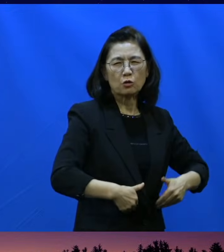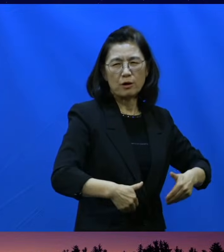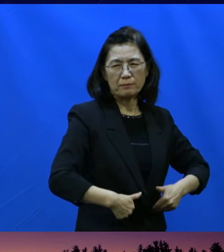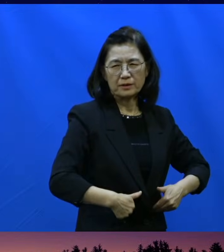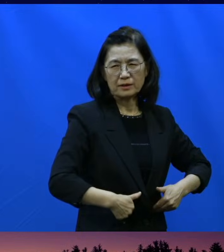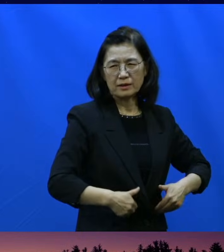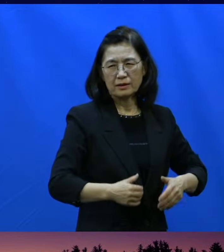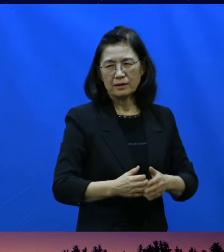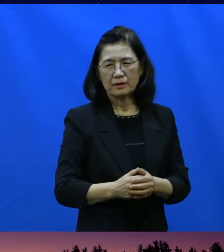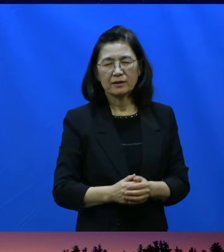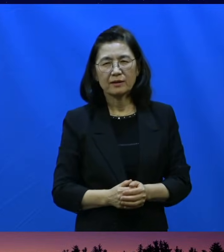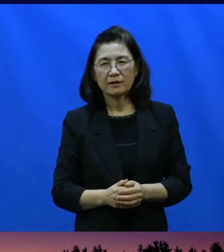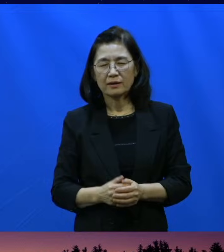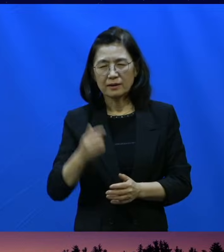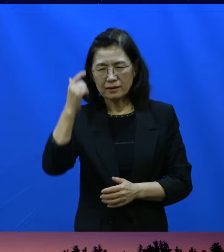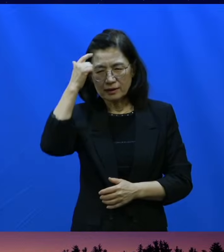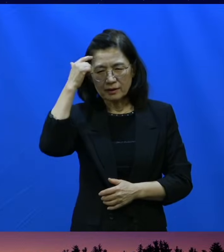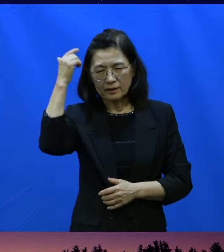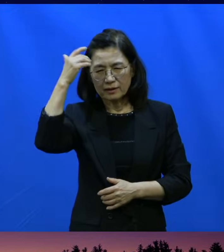민감성에서 나올 수 있는 것들이에요.